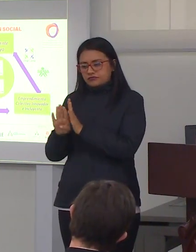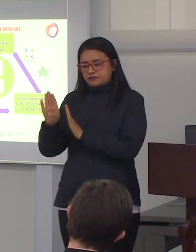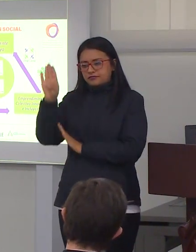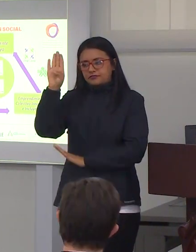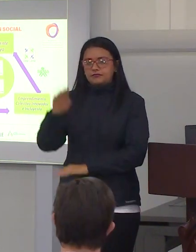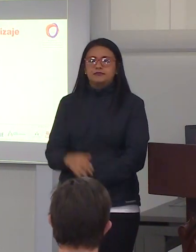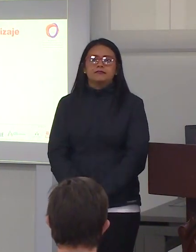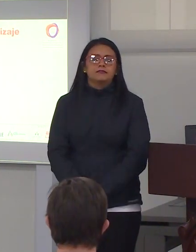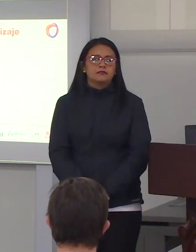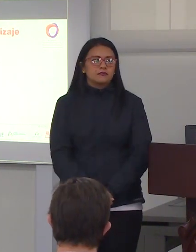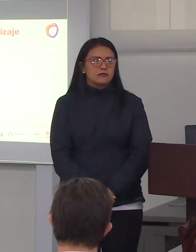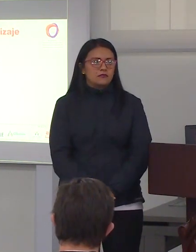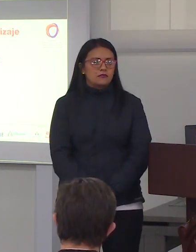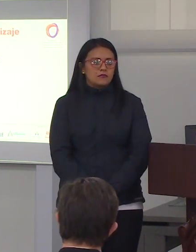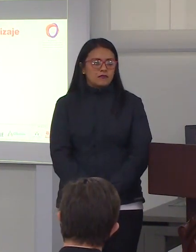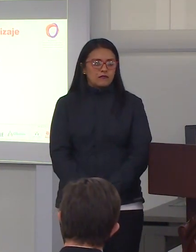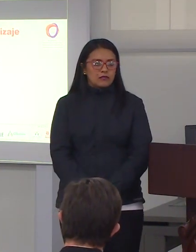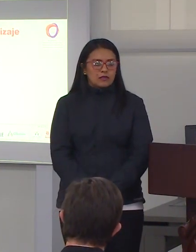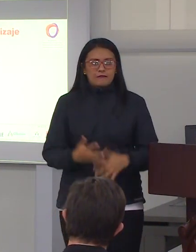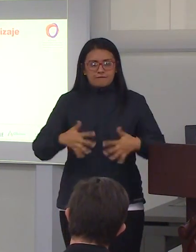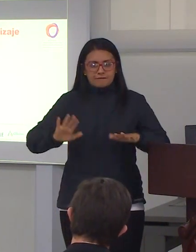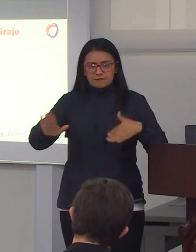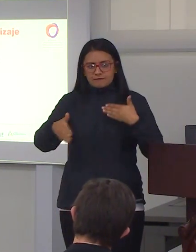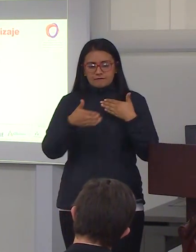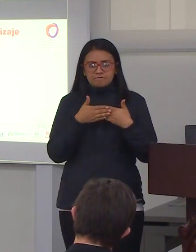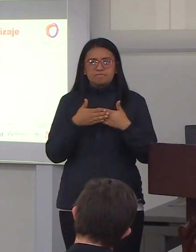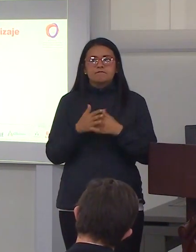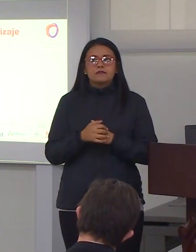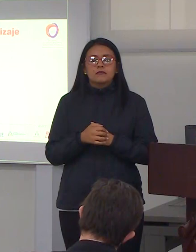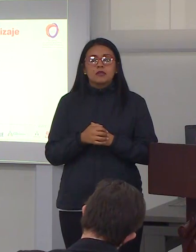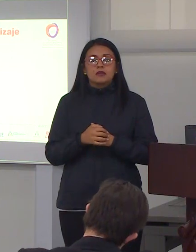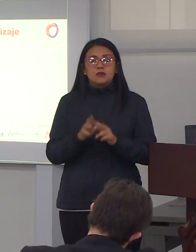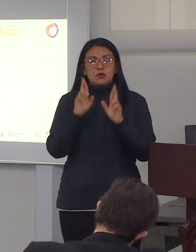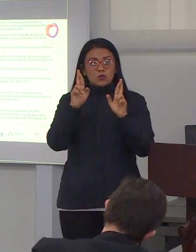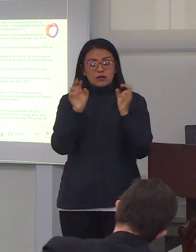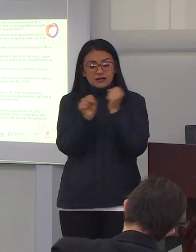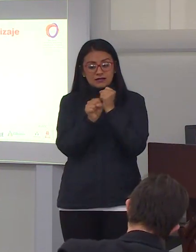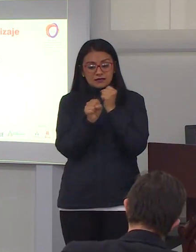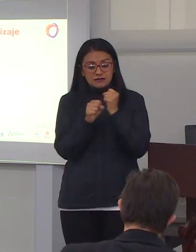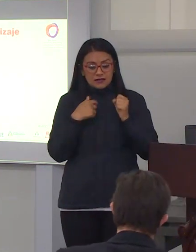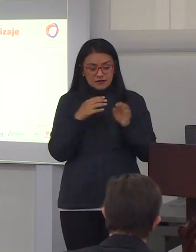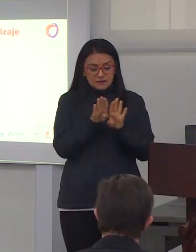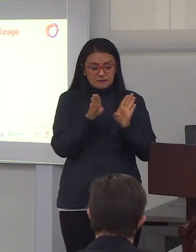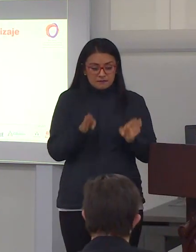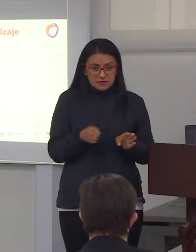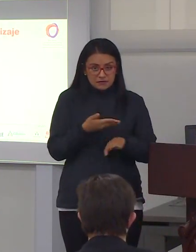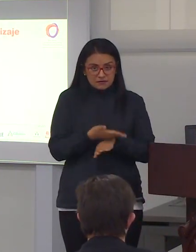Para cerrar, de eso espero que lo trabajemos en la mesa.